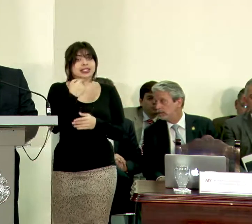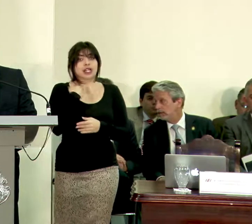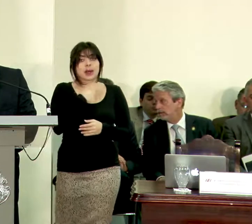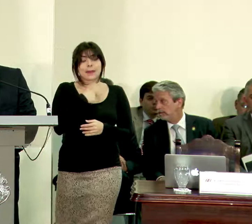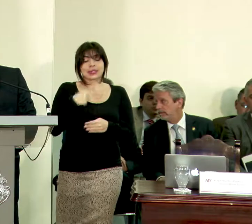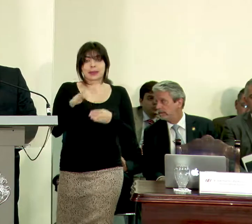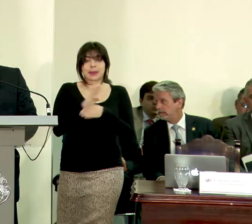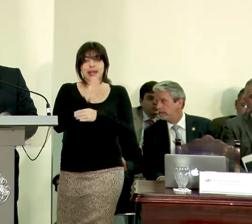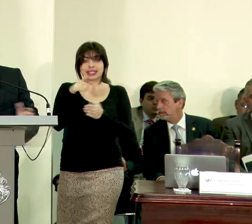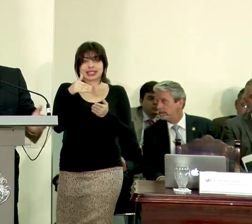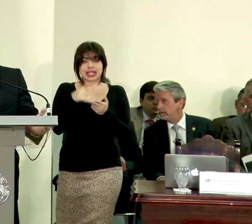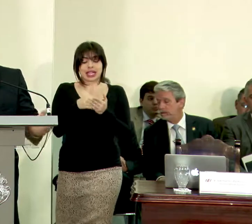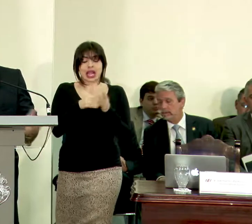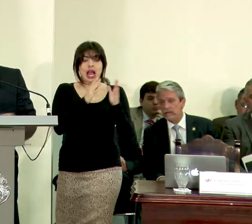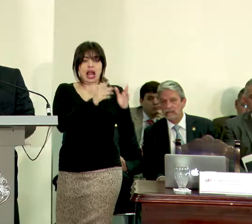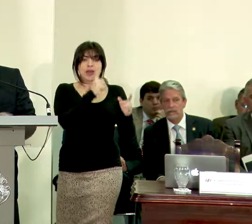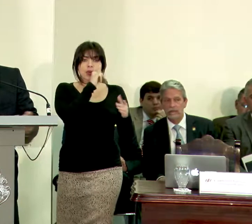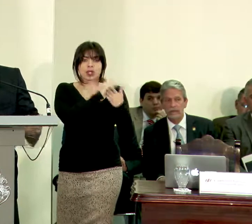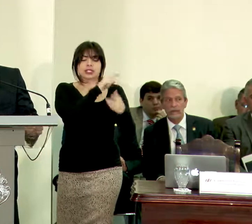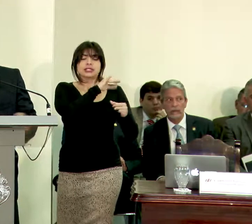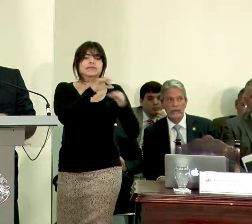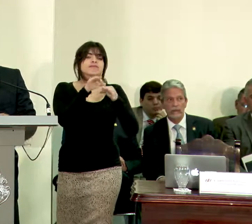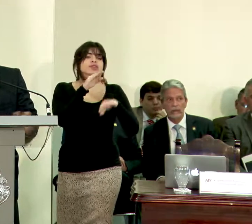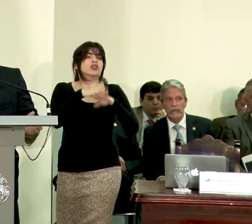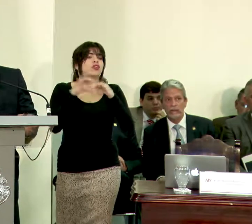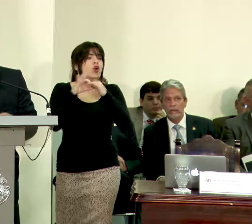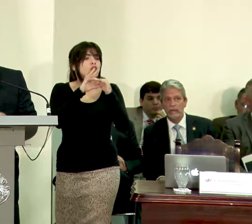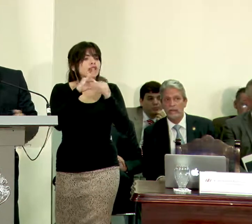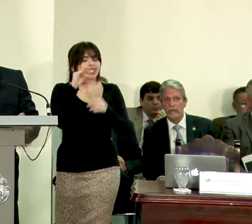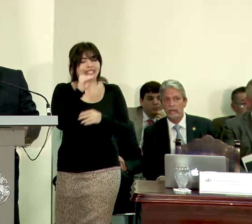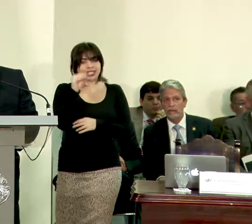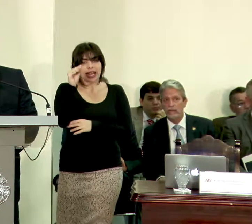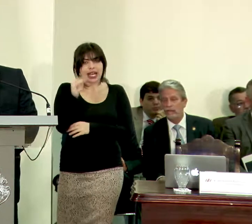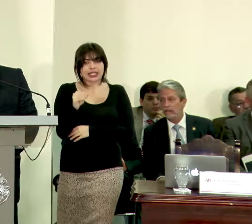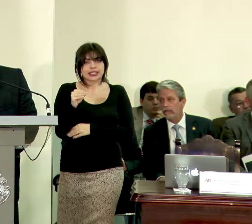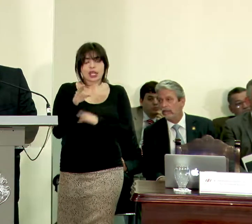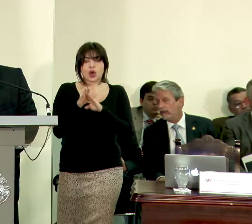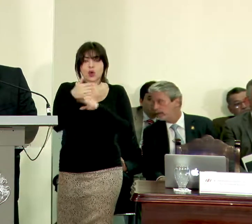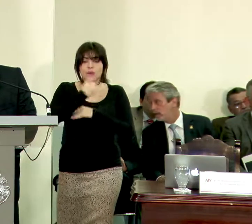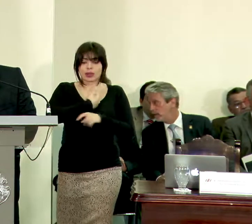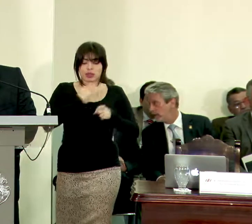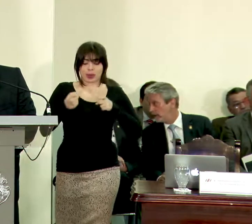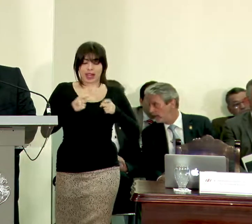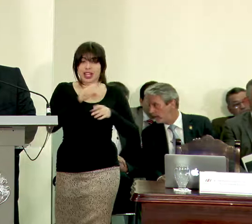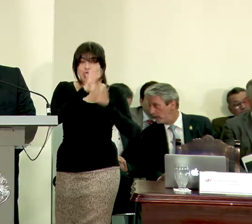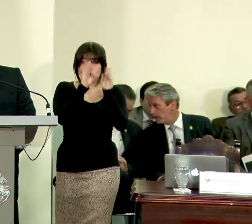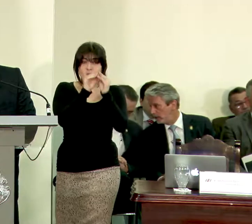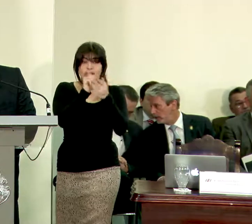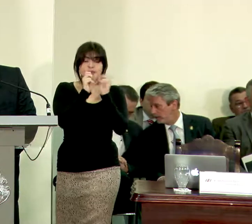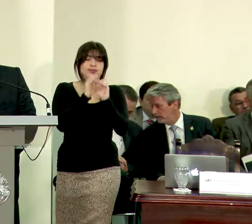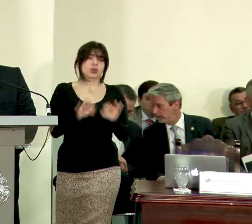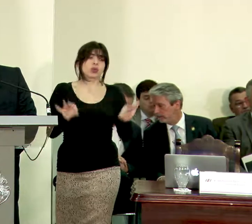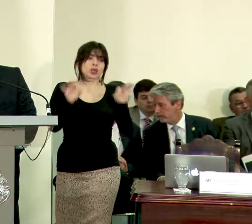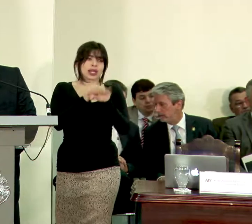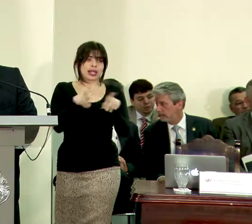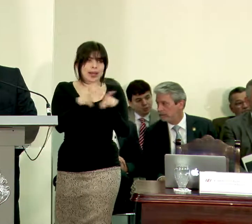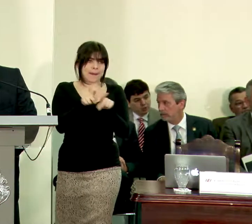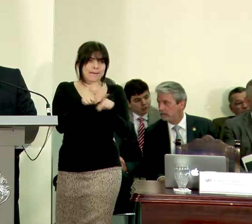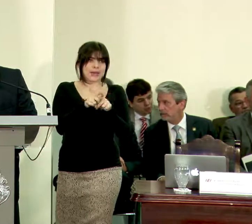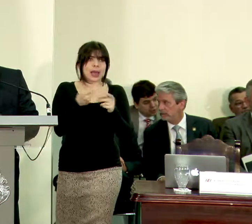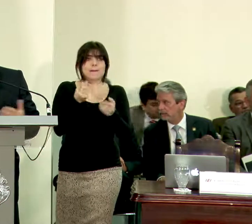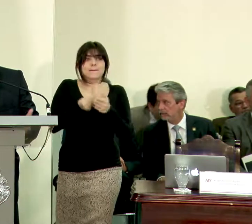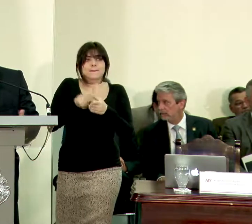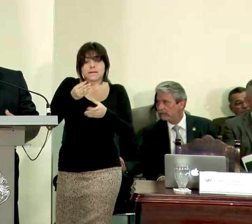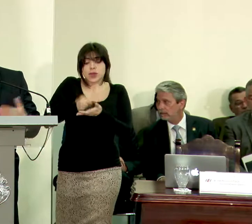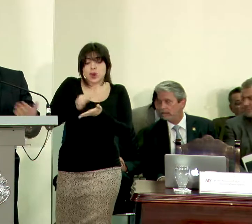presidente del Banco Central, tanto el tema de la coordinación de tasas, el tema de la curva soberana es fundamental, como también, ¿verdad?, la